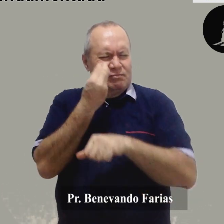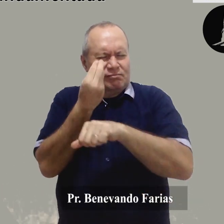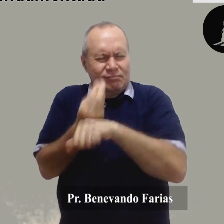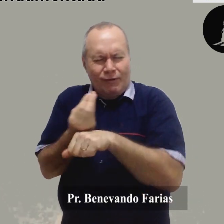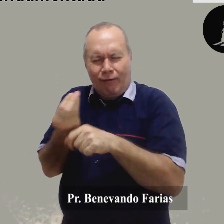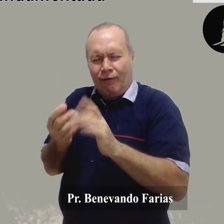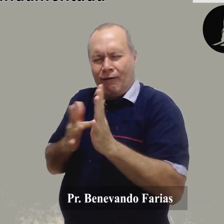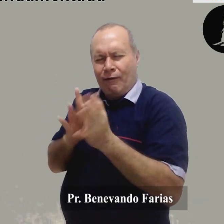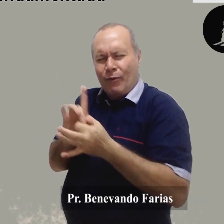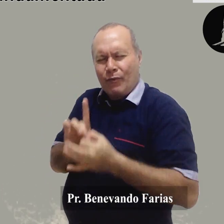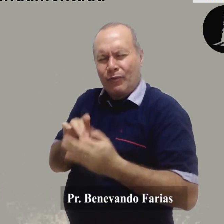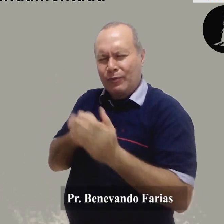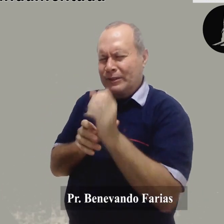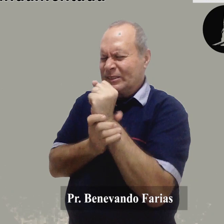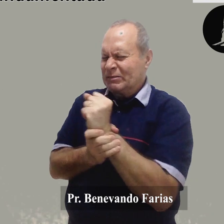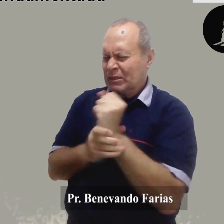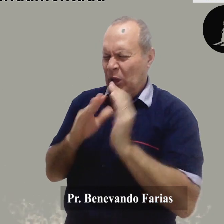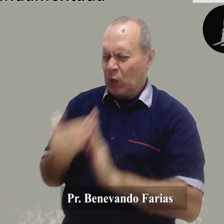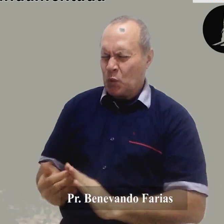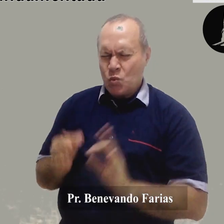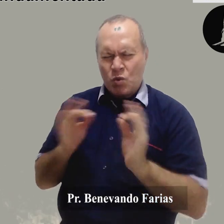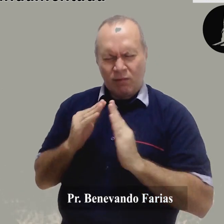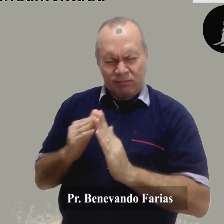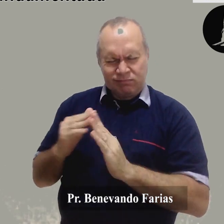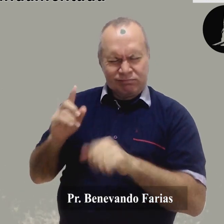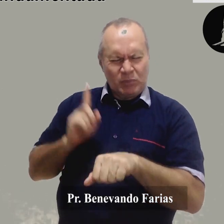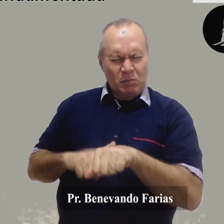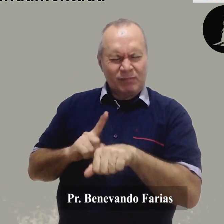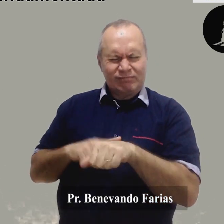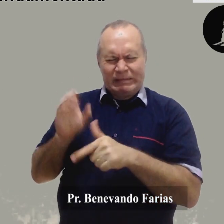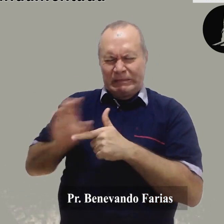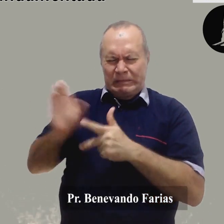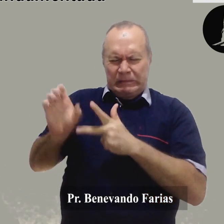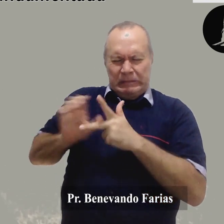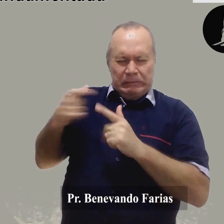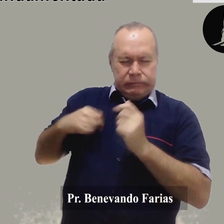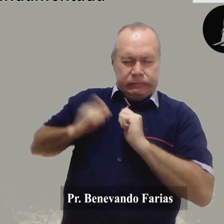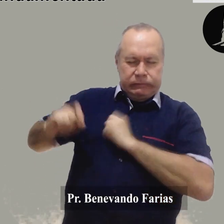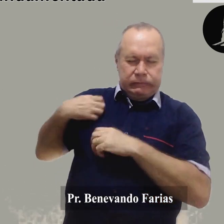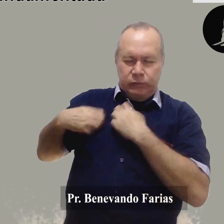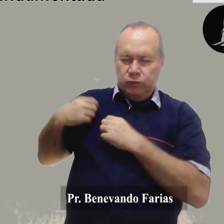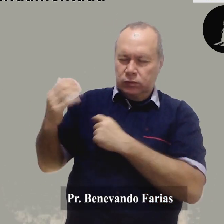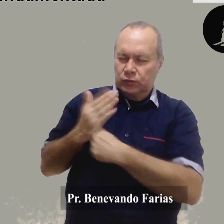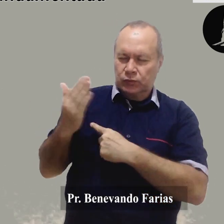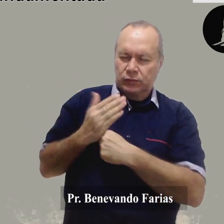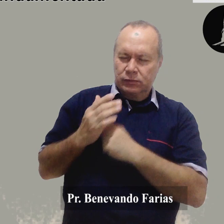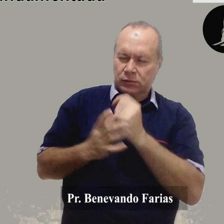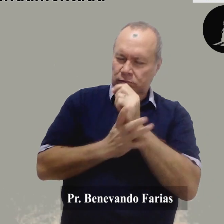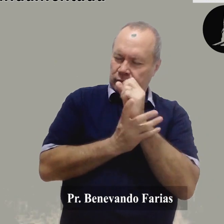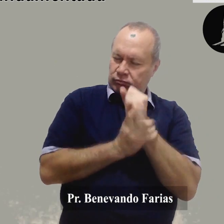nossa vida sobre este alicerce firme, seguro, capaz de nos ajudar a enfrentar as tempestades da